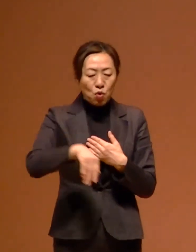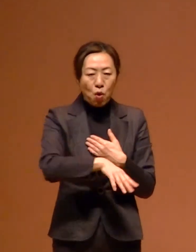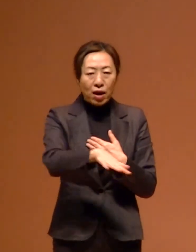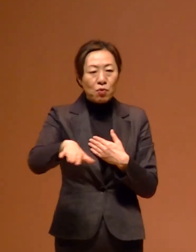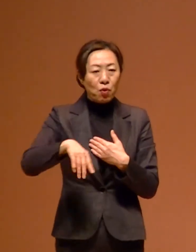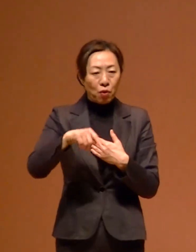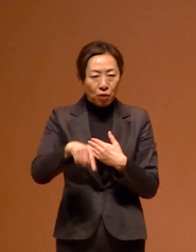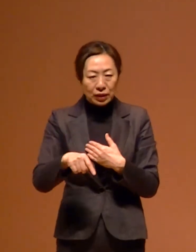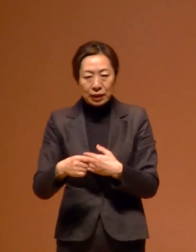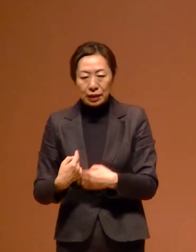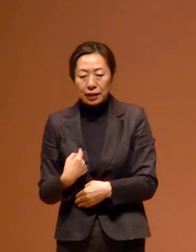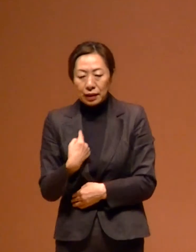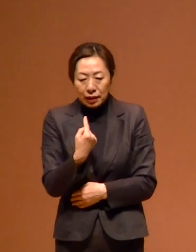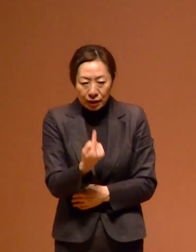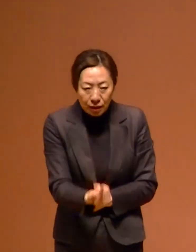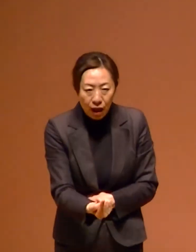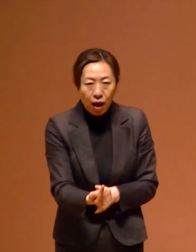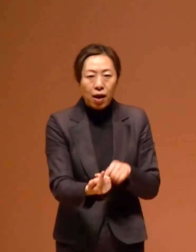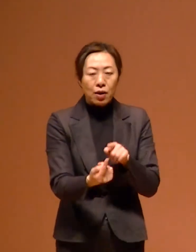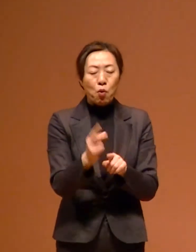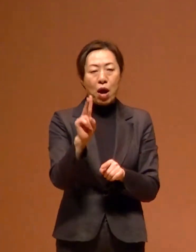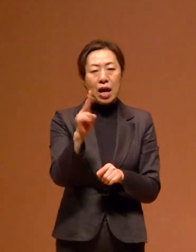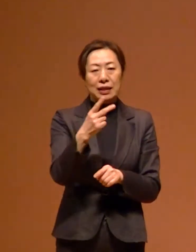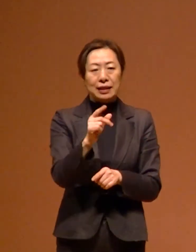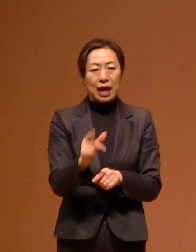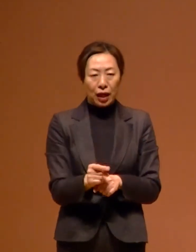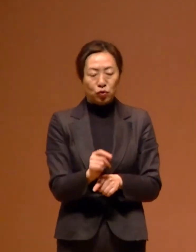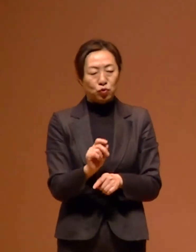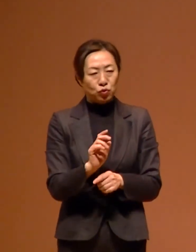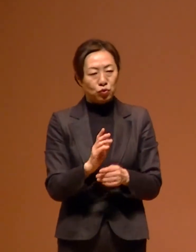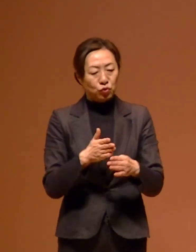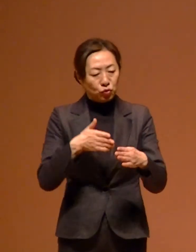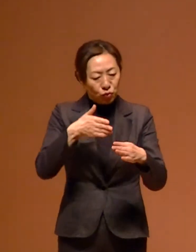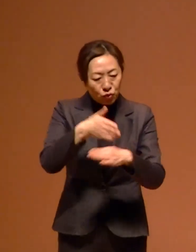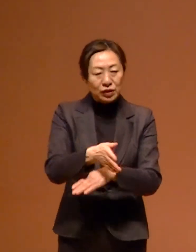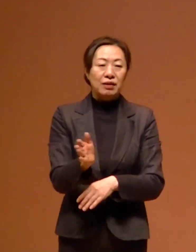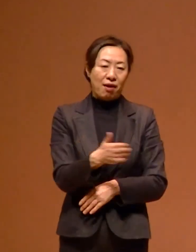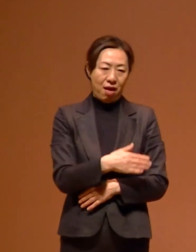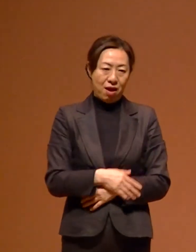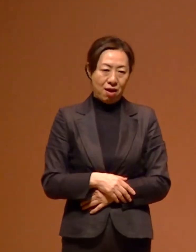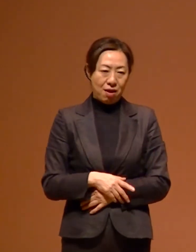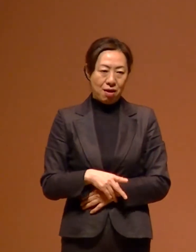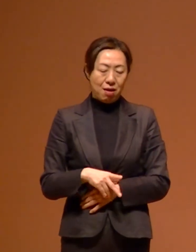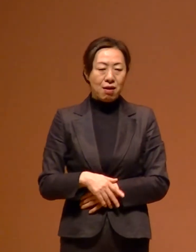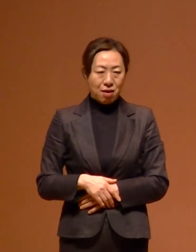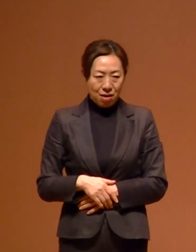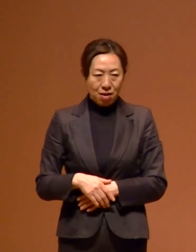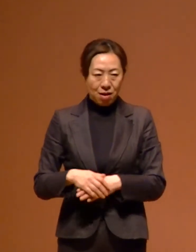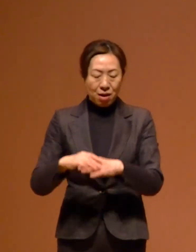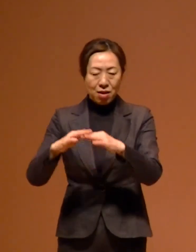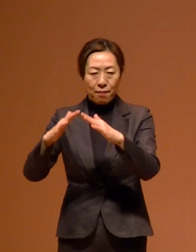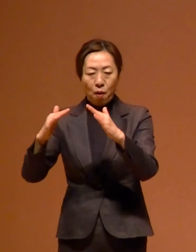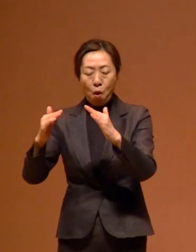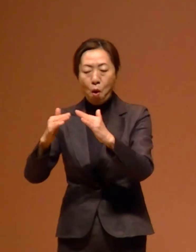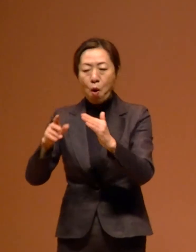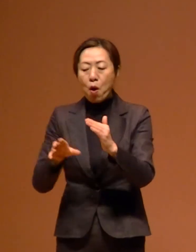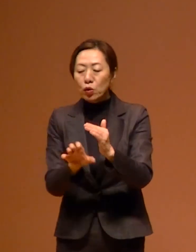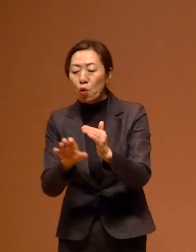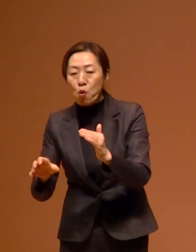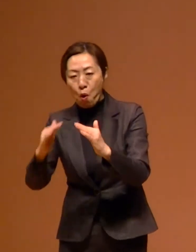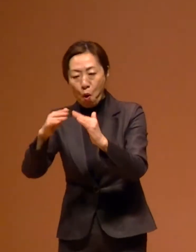そこに、行ったのも2ヶ月で、かなりさっき倉庫流れましたけど、倉庫は残ったんです